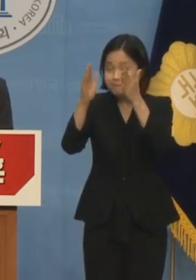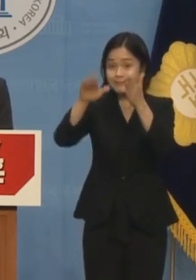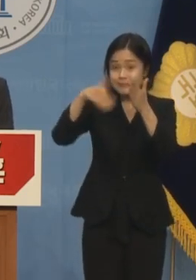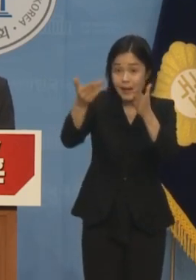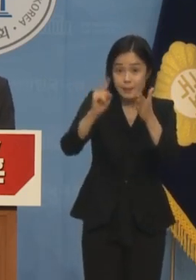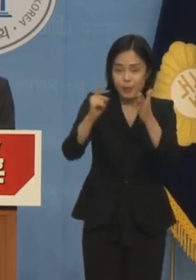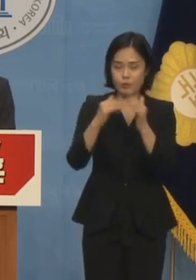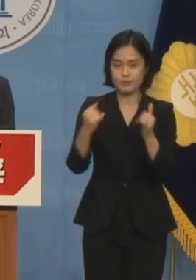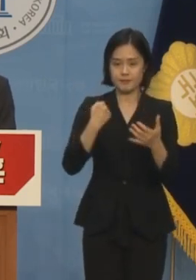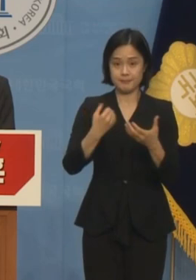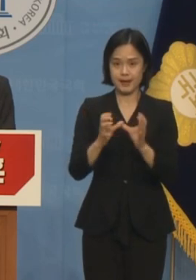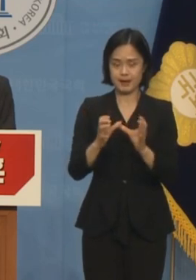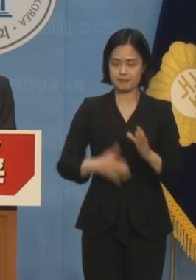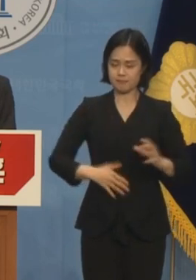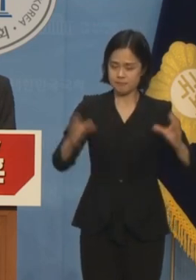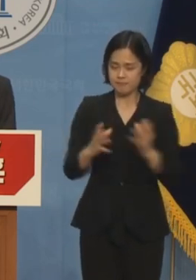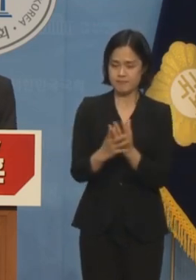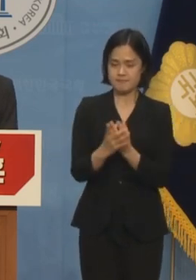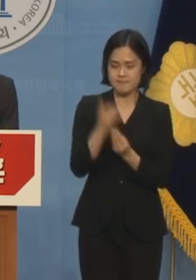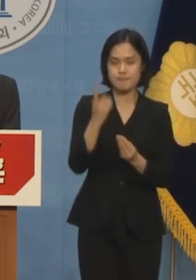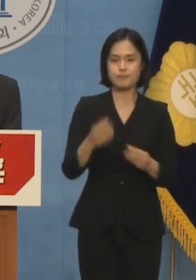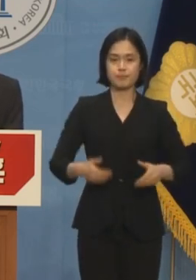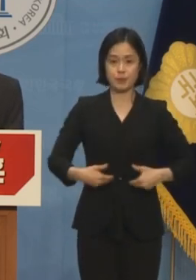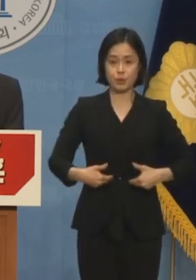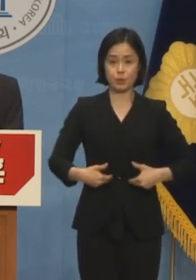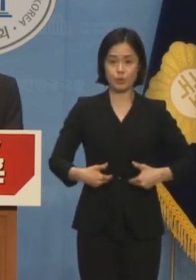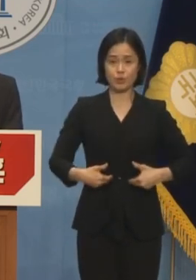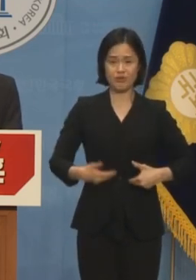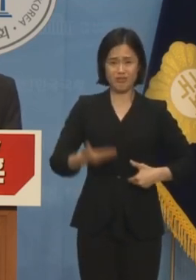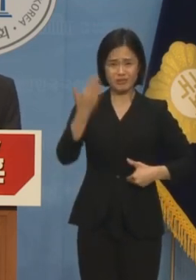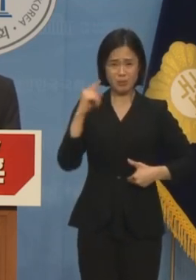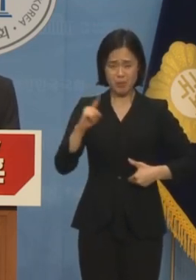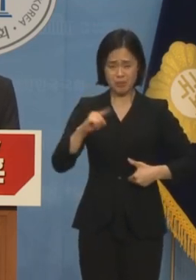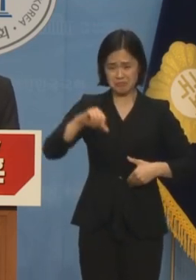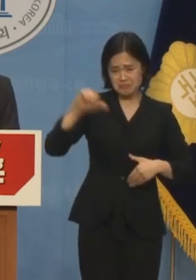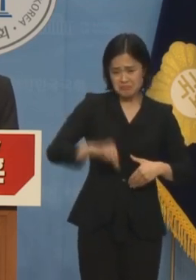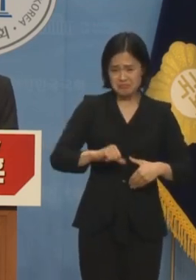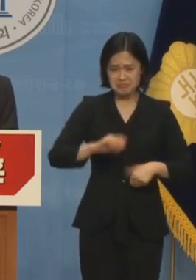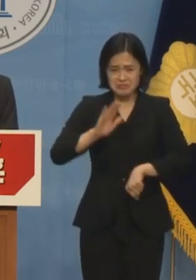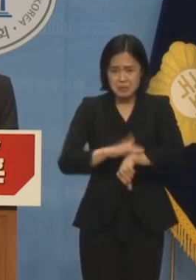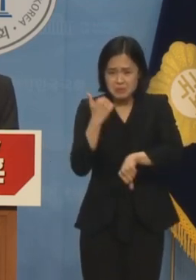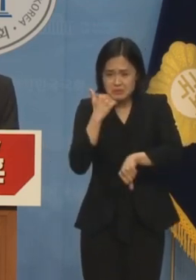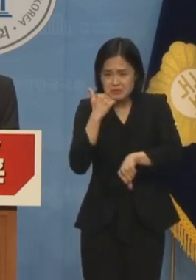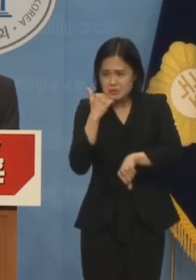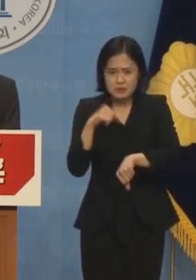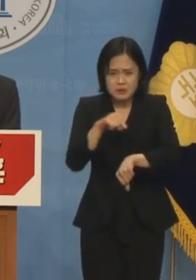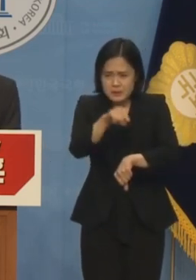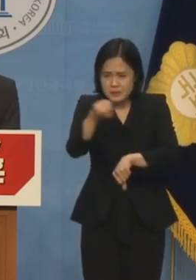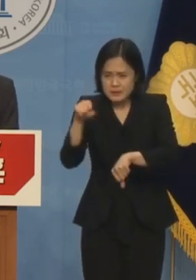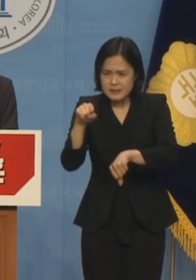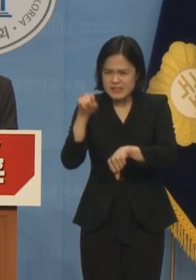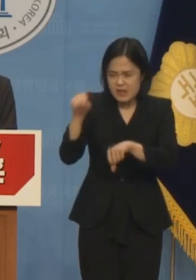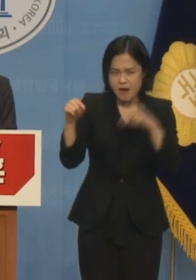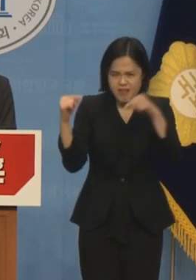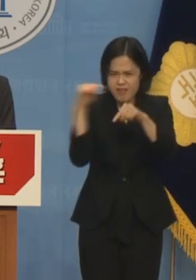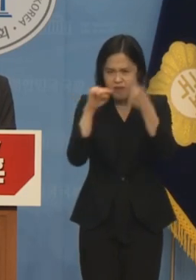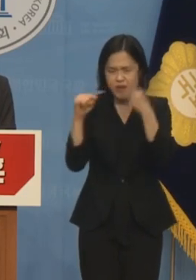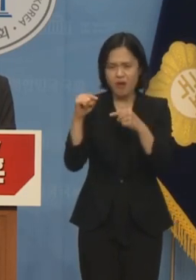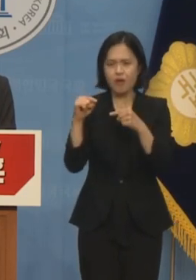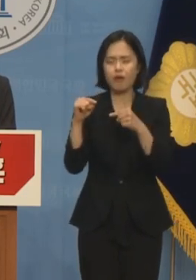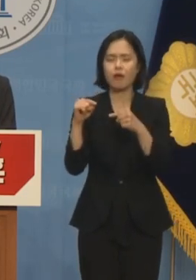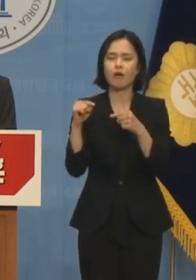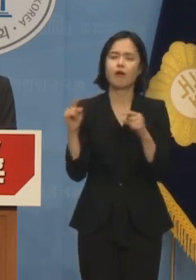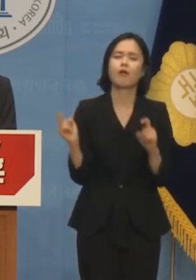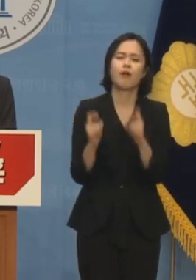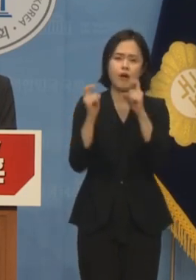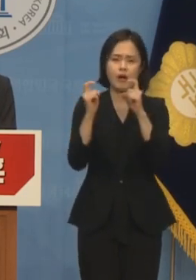뭉쳐야 합니다. 누가 더 잘못했는지를 두고 우리는 지금까지 총선 직후부터 분열해왔습니다. 참 못난